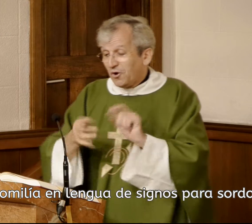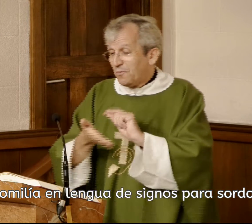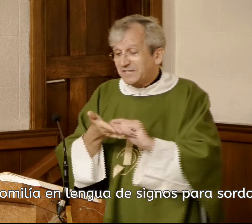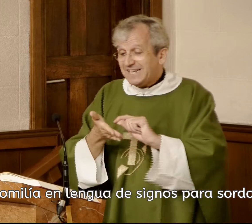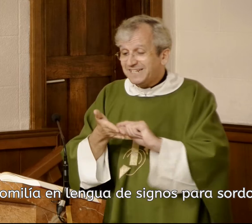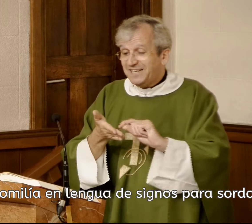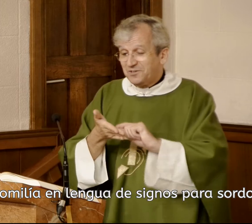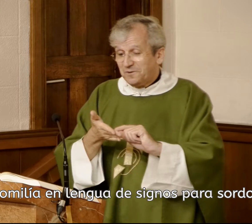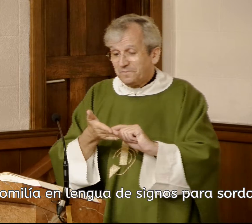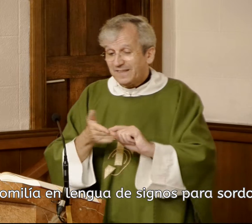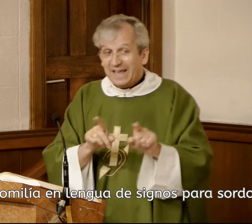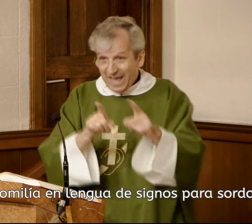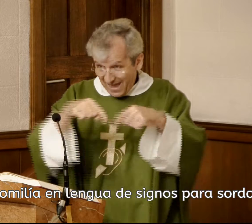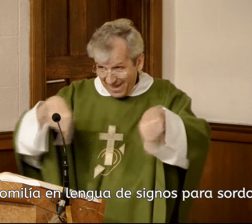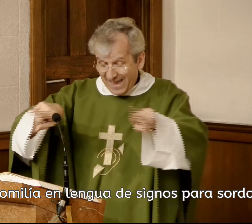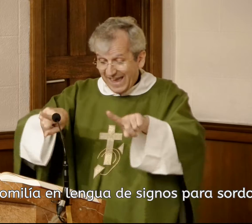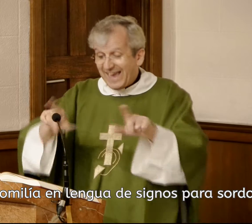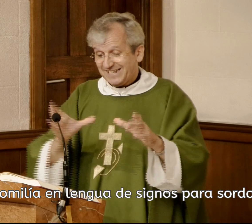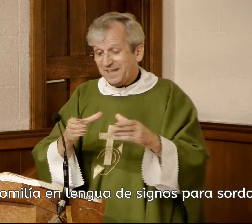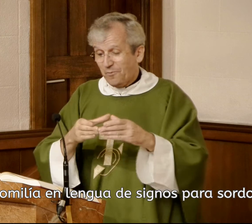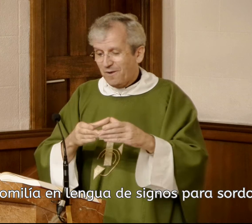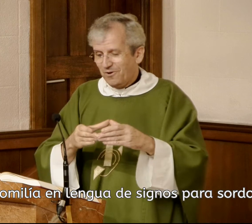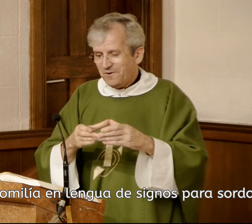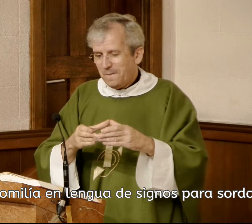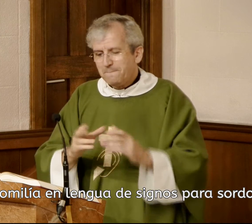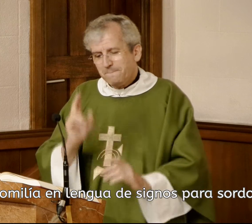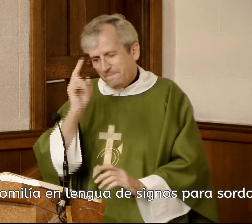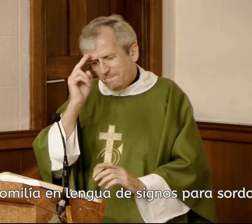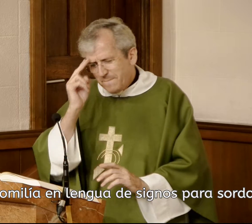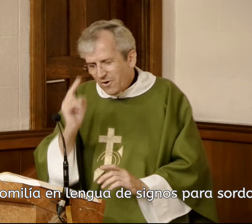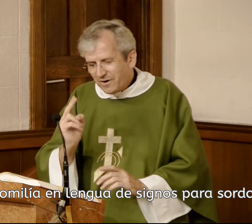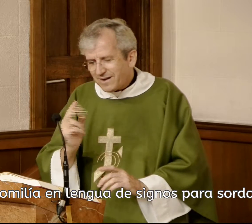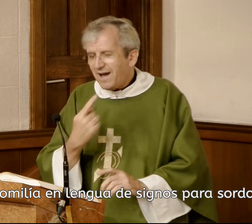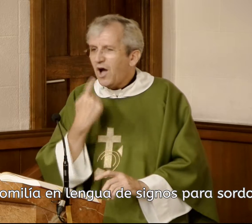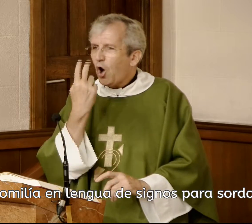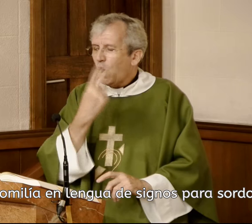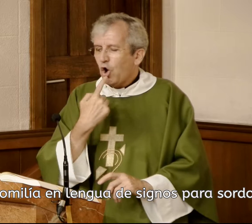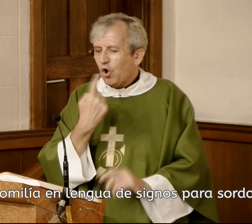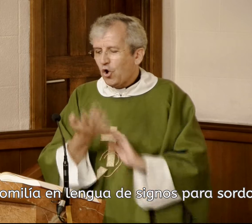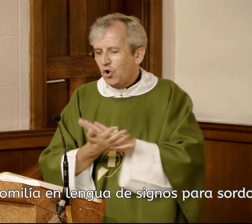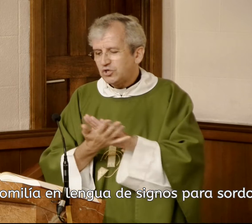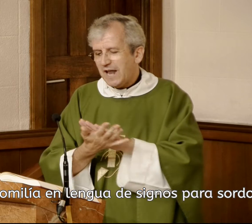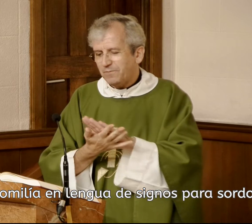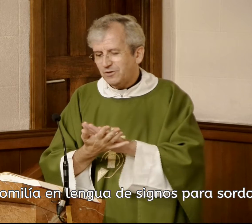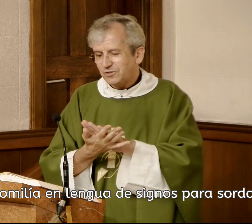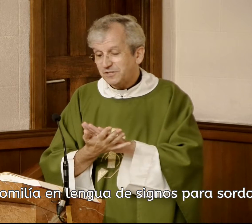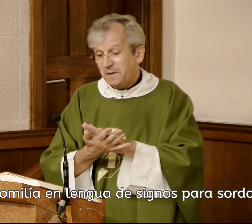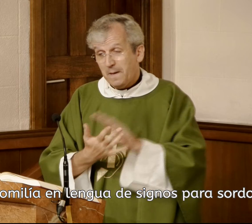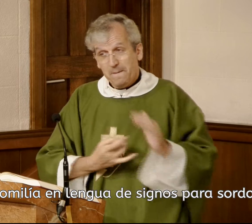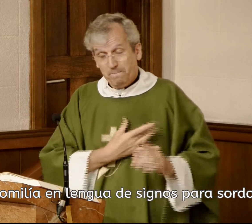Como está escrito, este pueblo me honra con los labios,